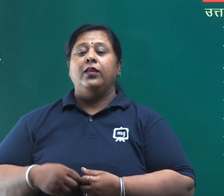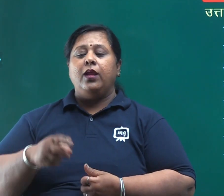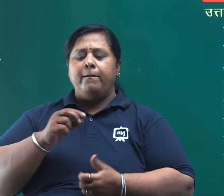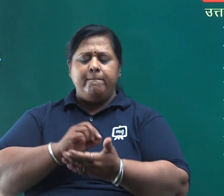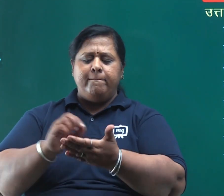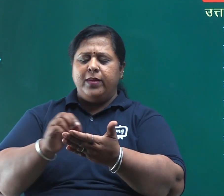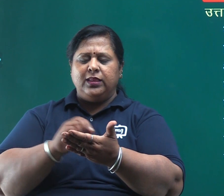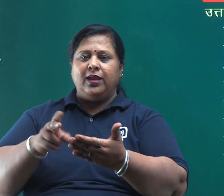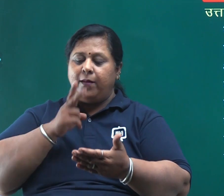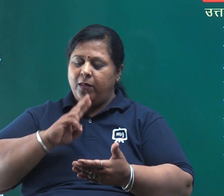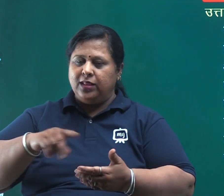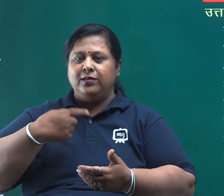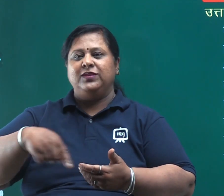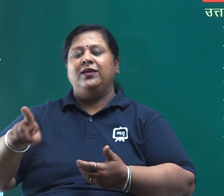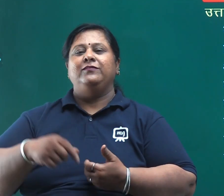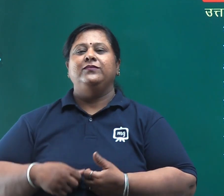के माध्यम से